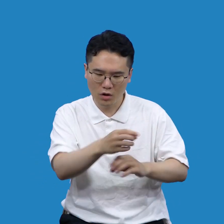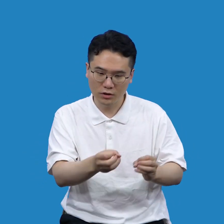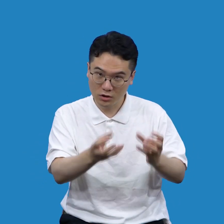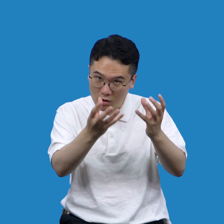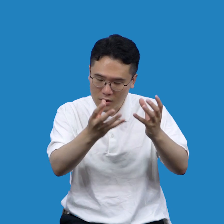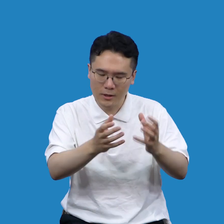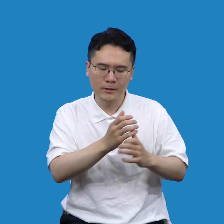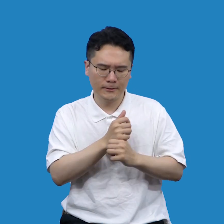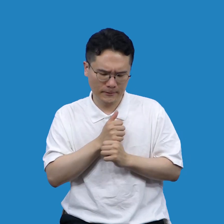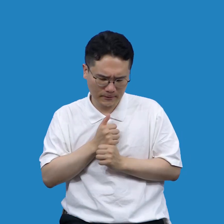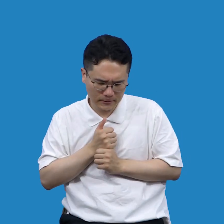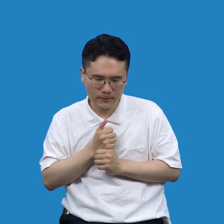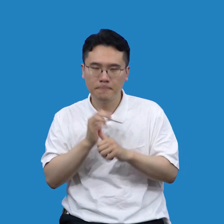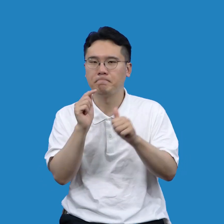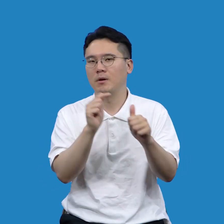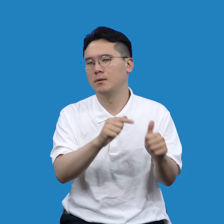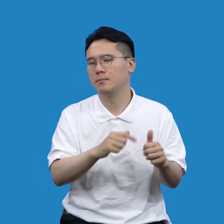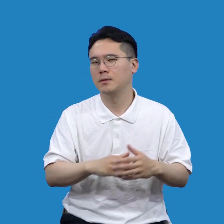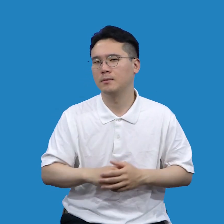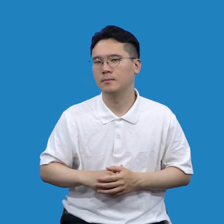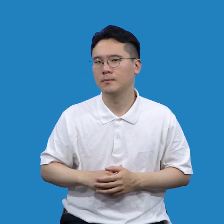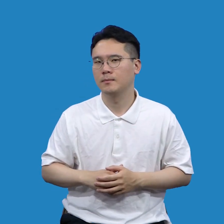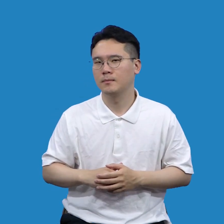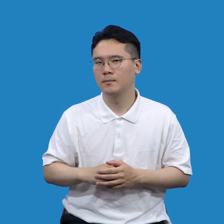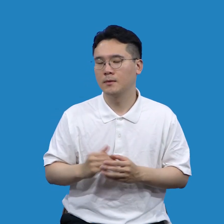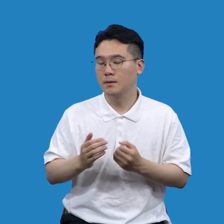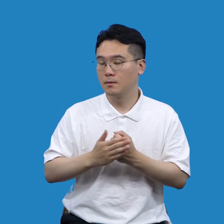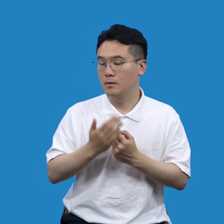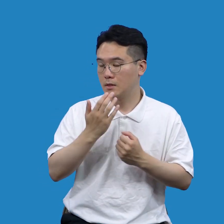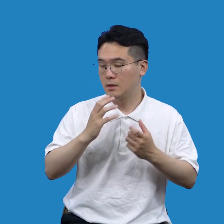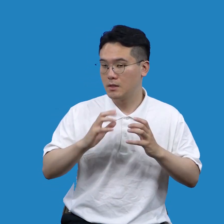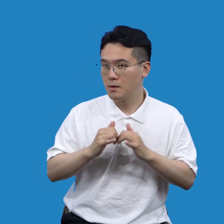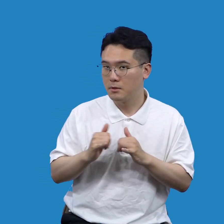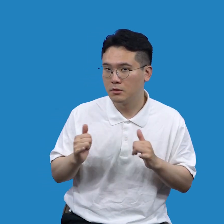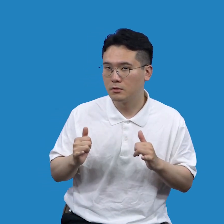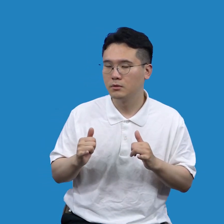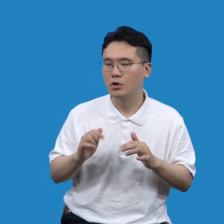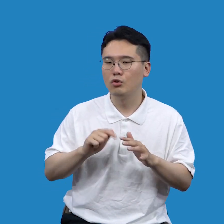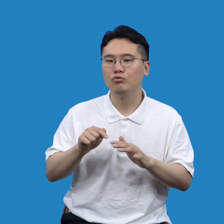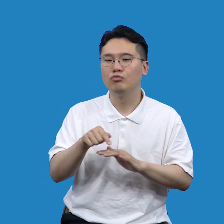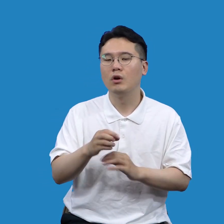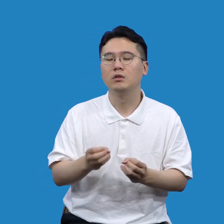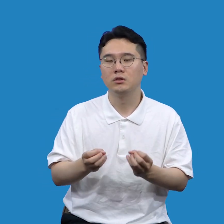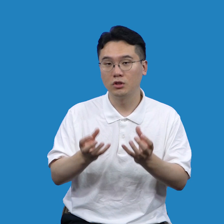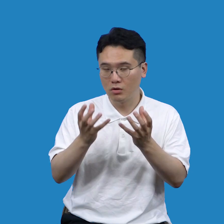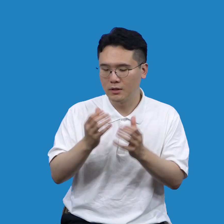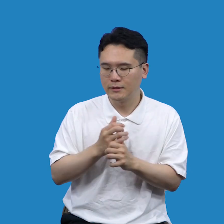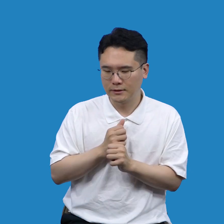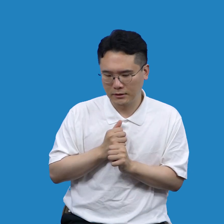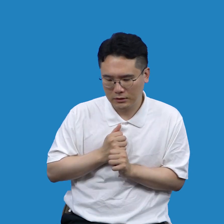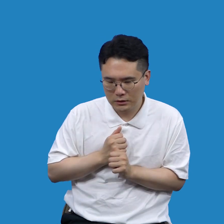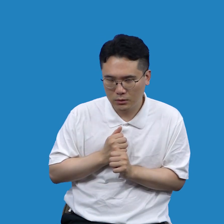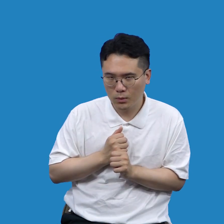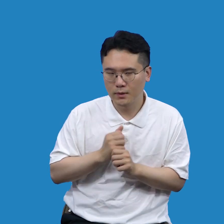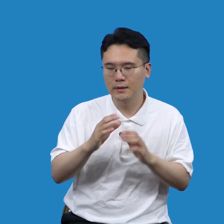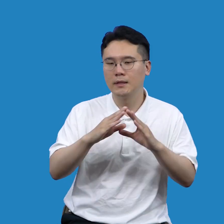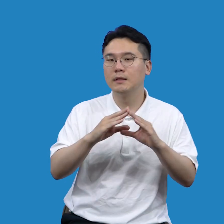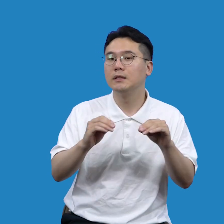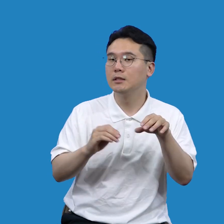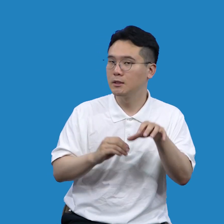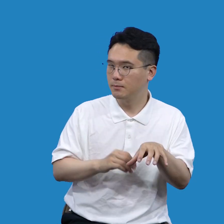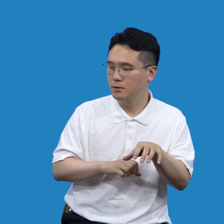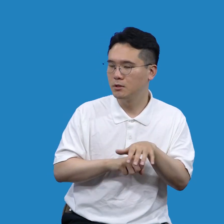내리십니다. 그래서 이스라엘 백성들은 유월절을 지키고 애굽을 떠났어요. 에집트 땅을 떠난